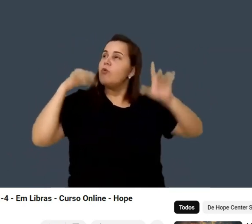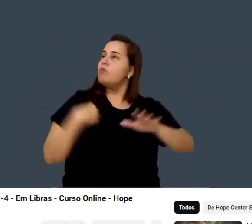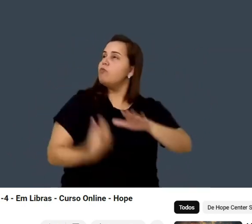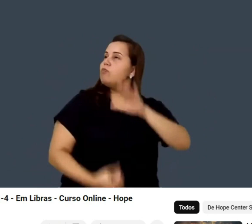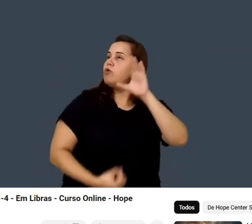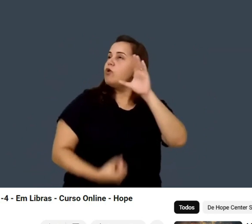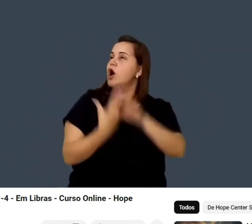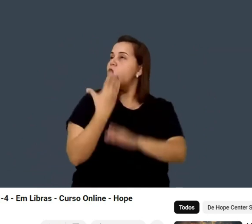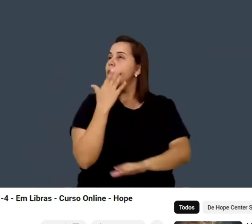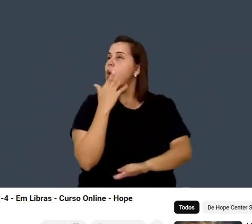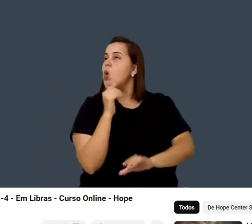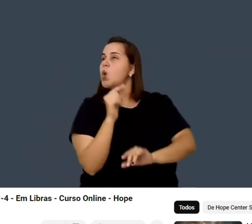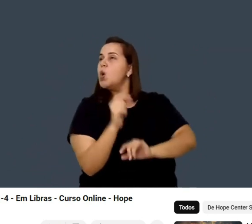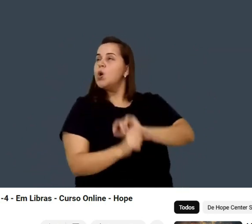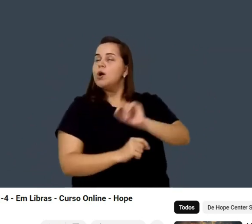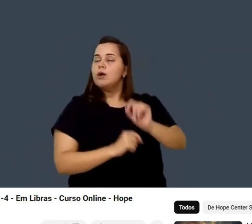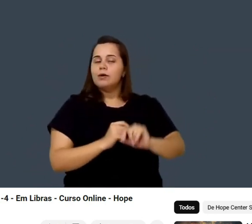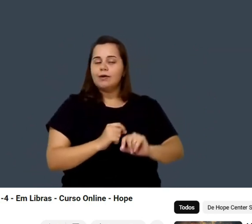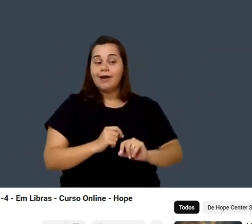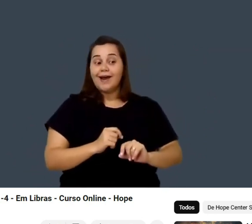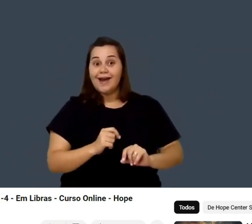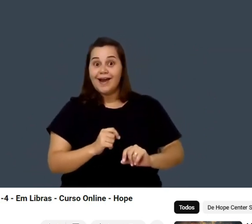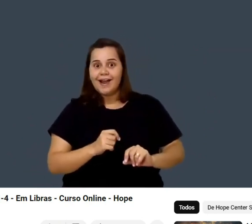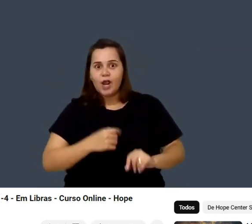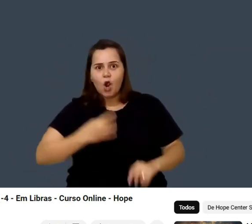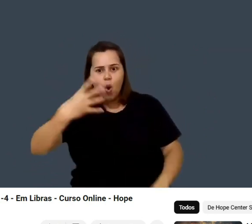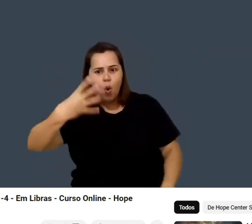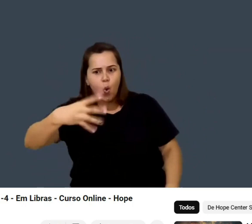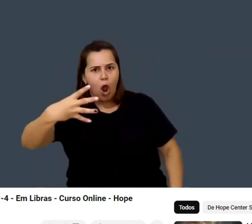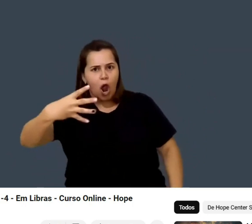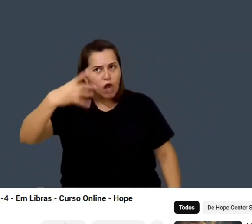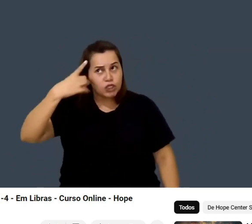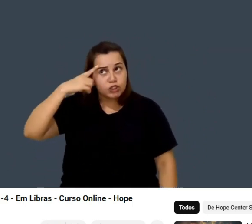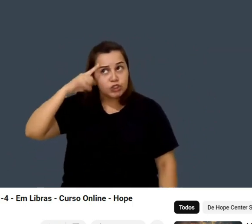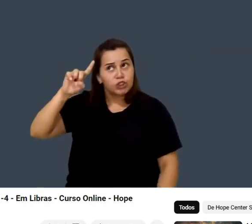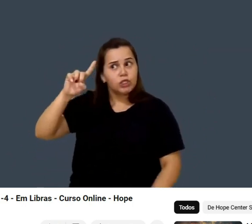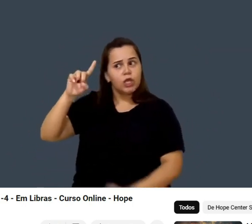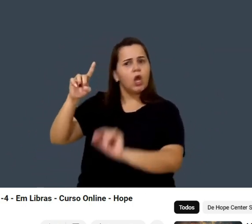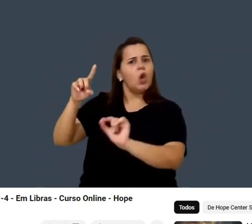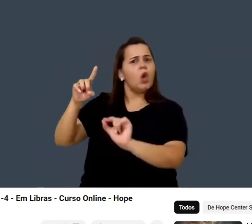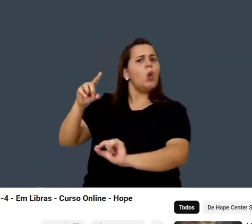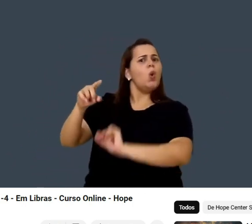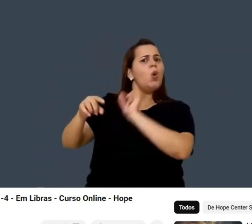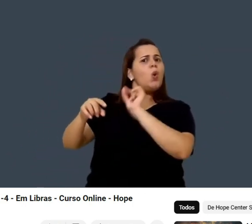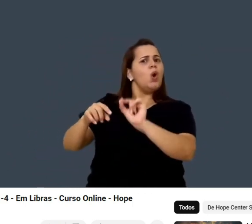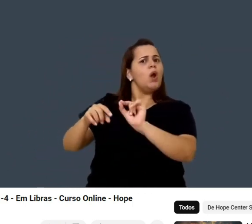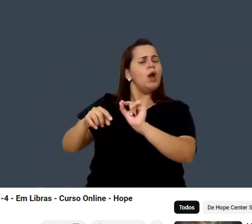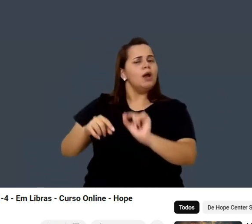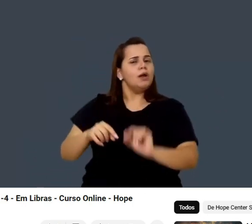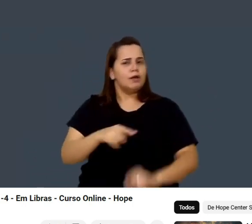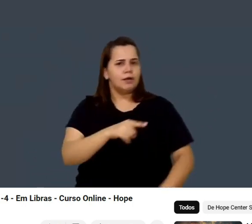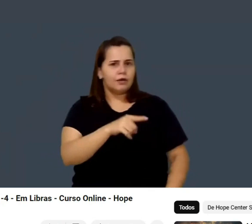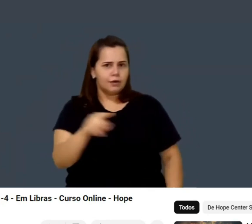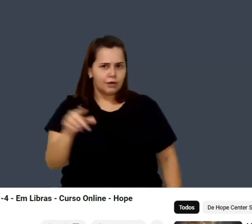Então, aí Deus pensou, imaginou o que eu vou fazer agora. No quarto dia, o